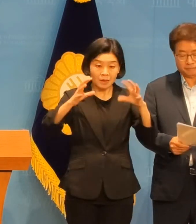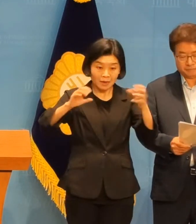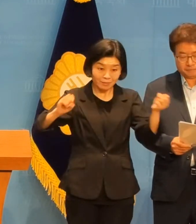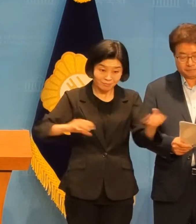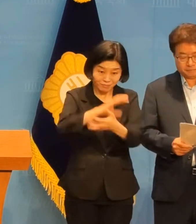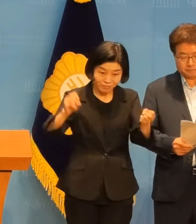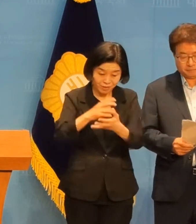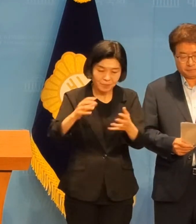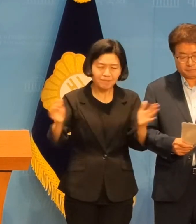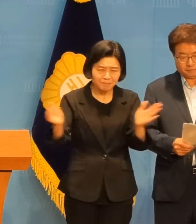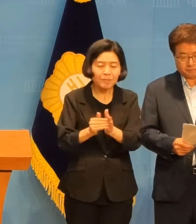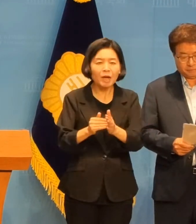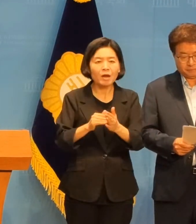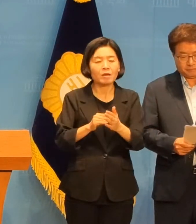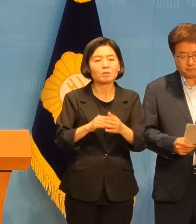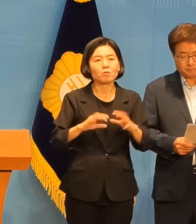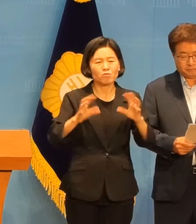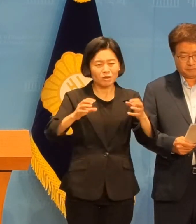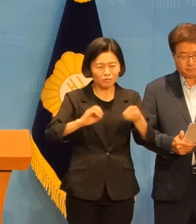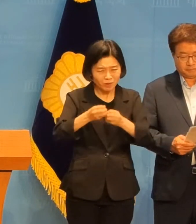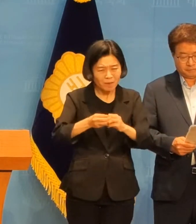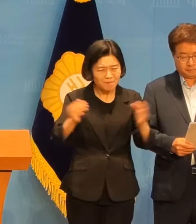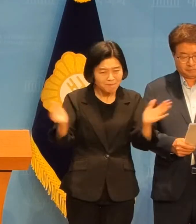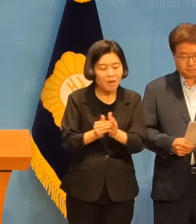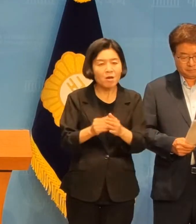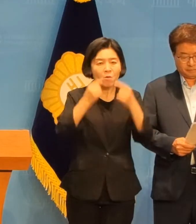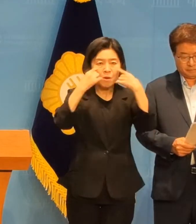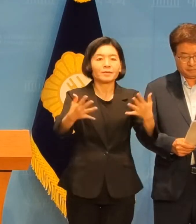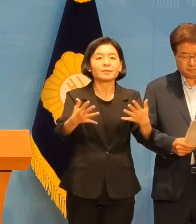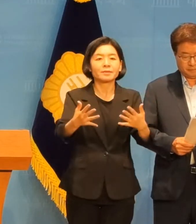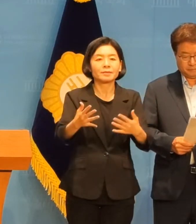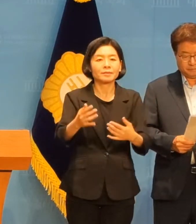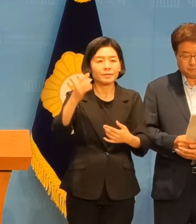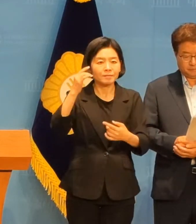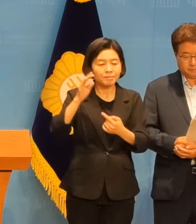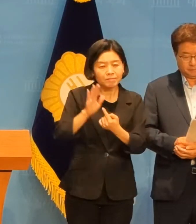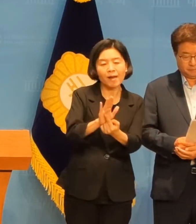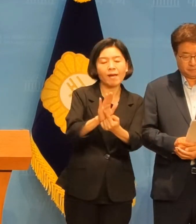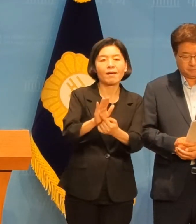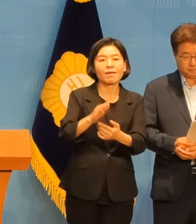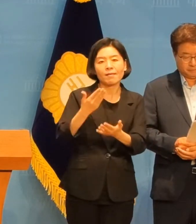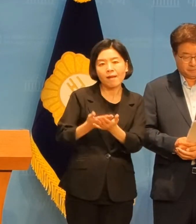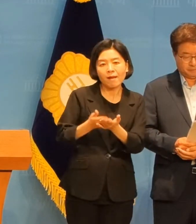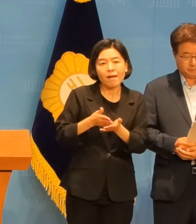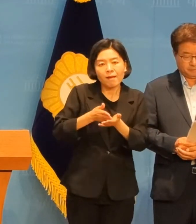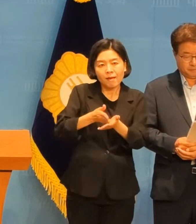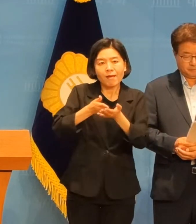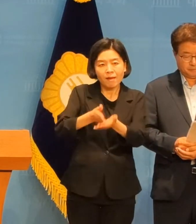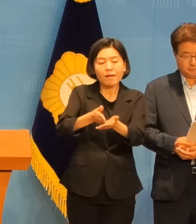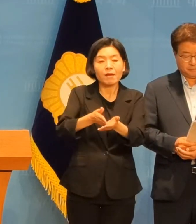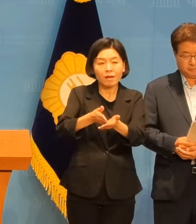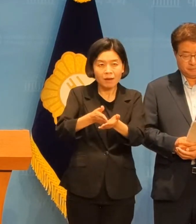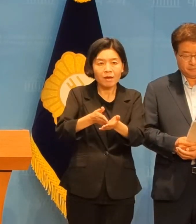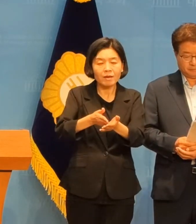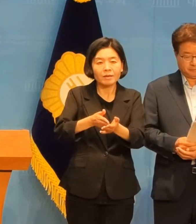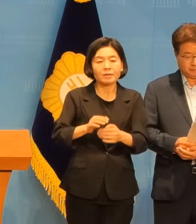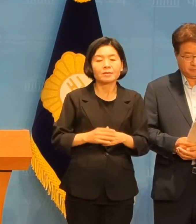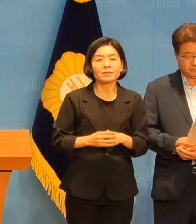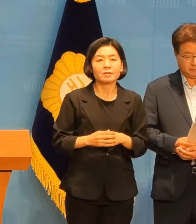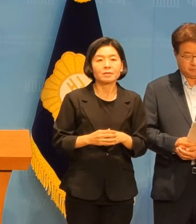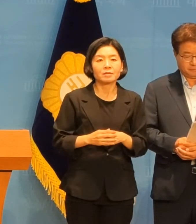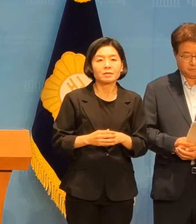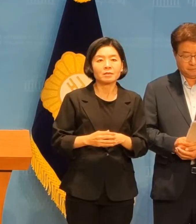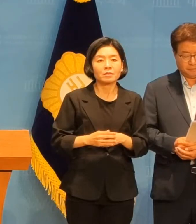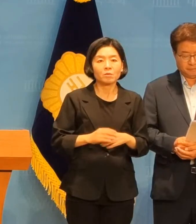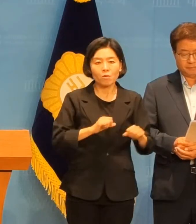그리고 국정농단 종식에 확실한 의지를 보여주실 것을 촉구하는 그런 또 다른